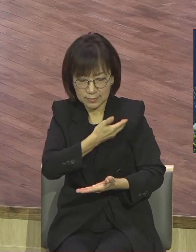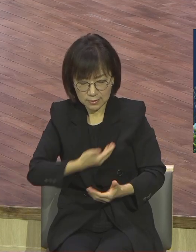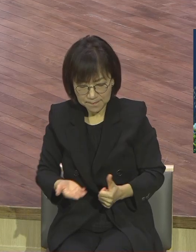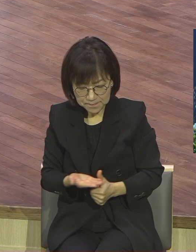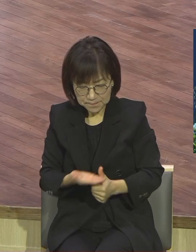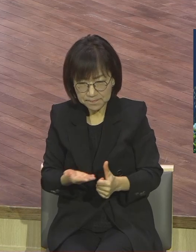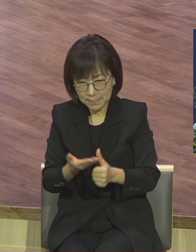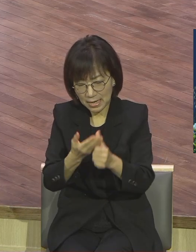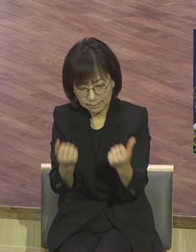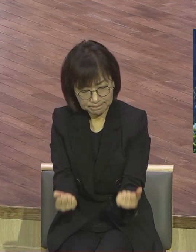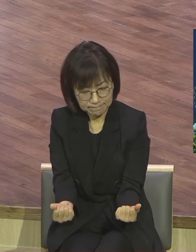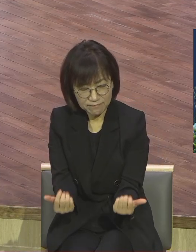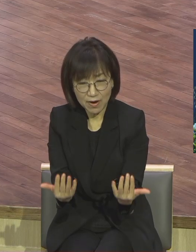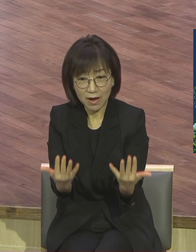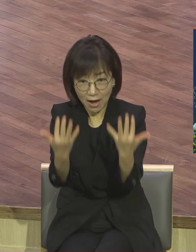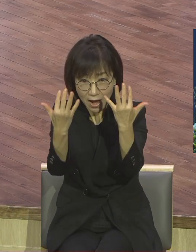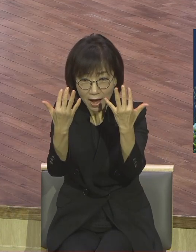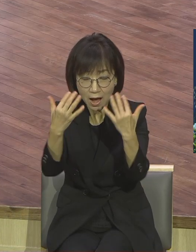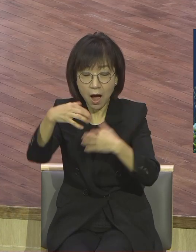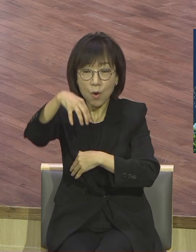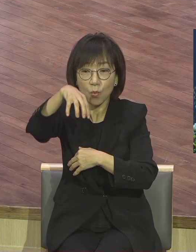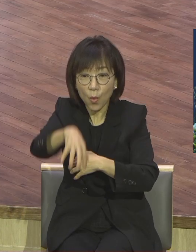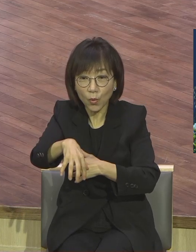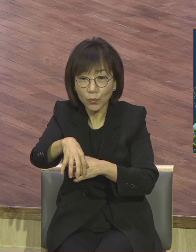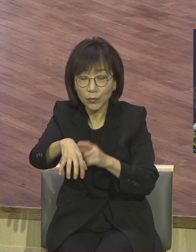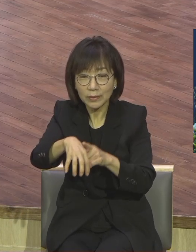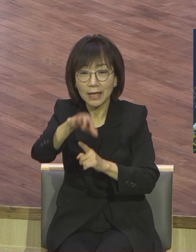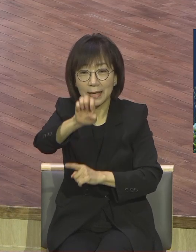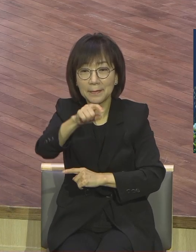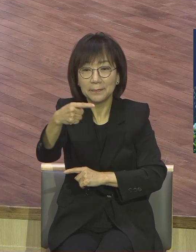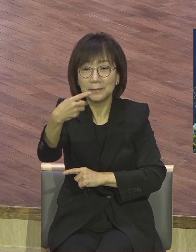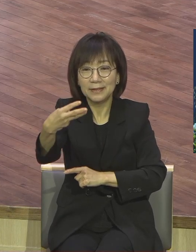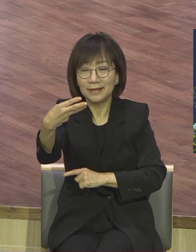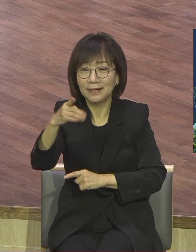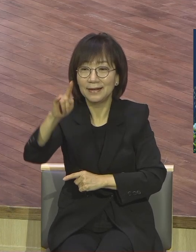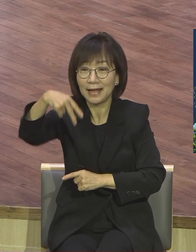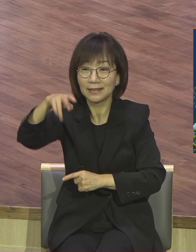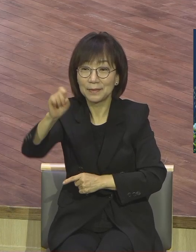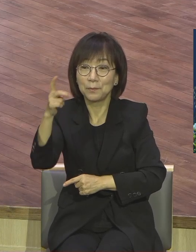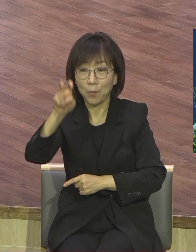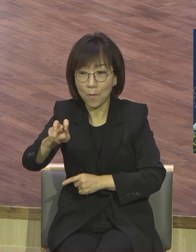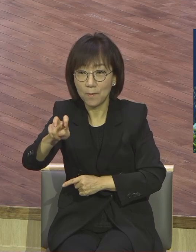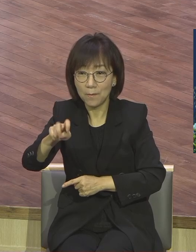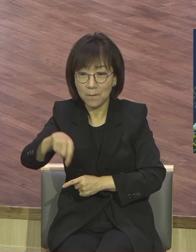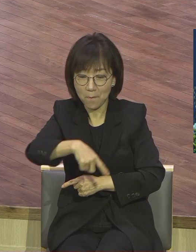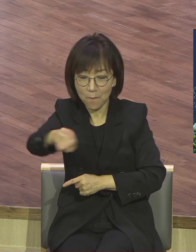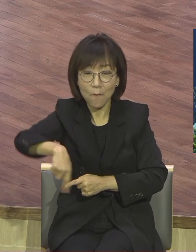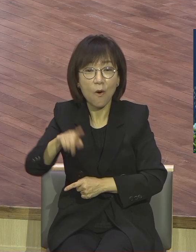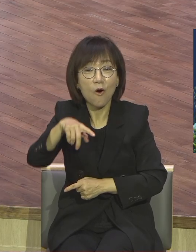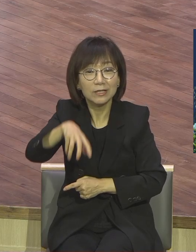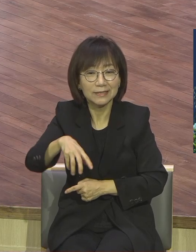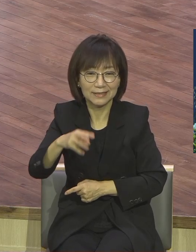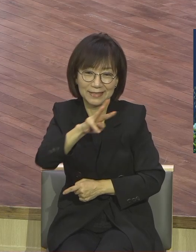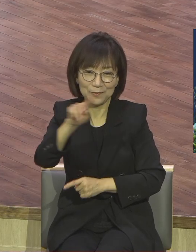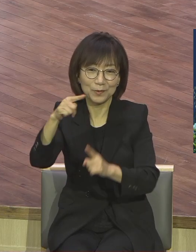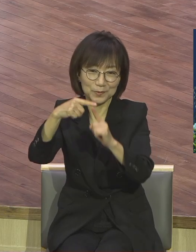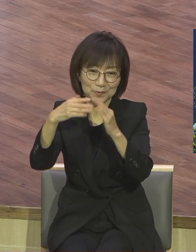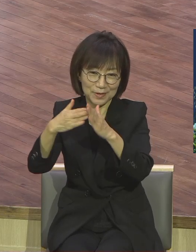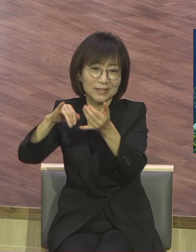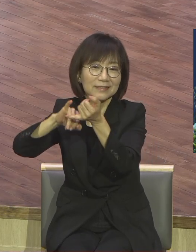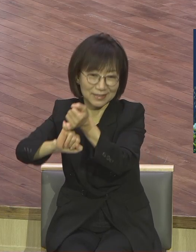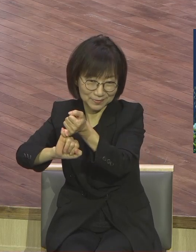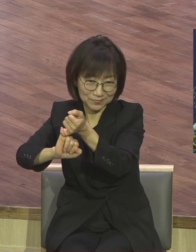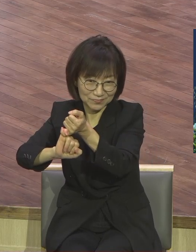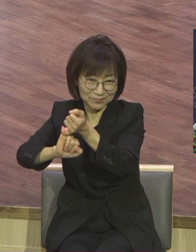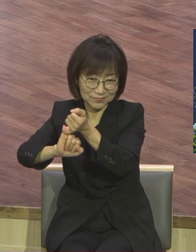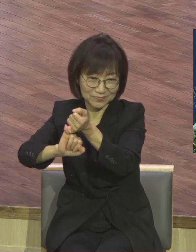세워가는 지속적인 그런 플랫폼으로 하나님이 인도해 주시겠다. 자, 이 언약을 붙잡고